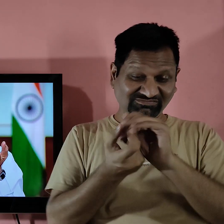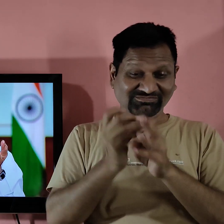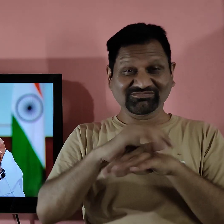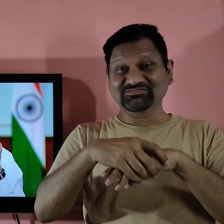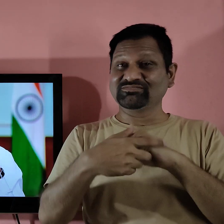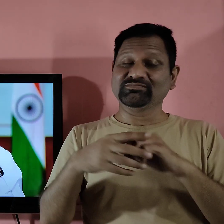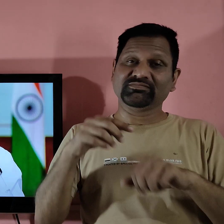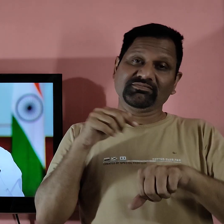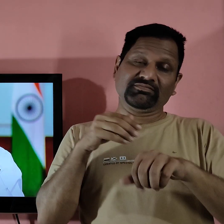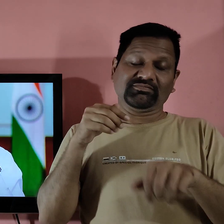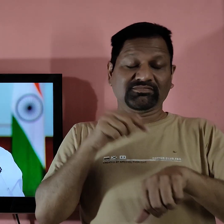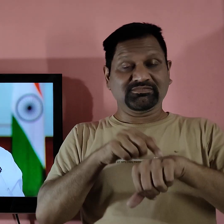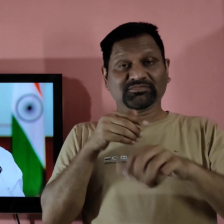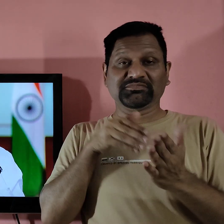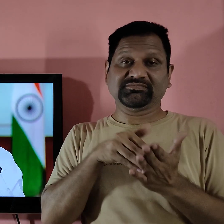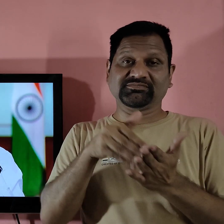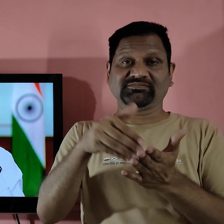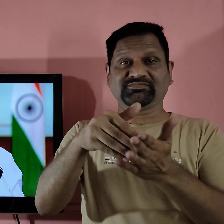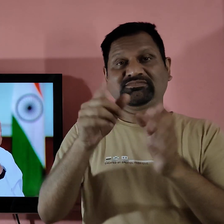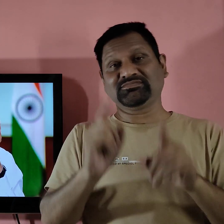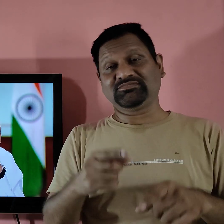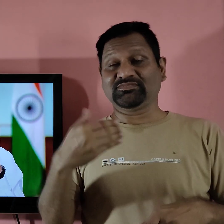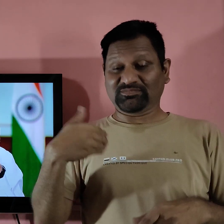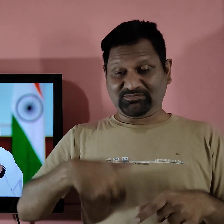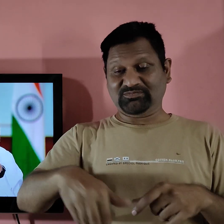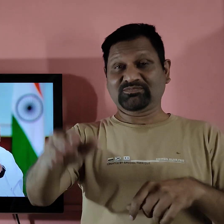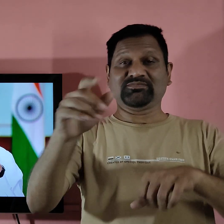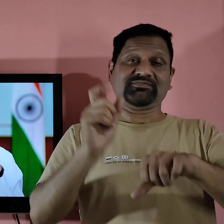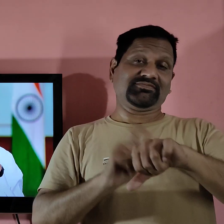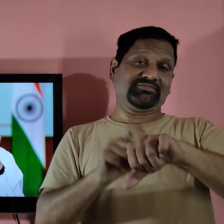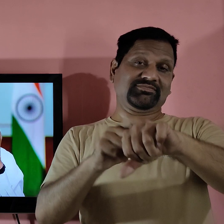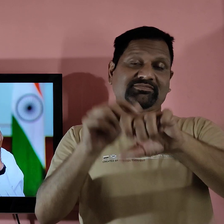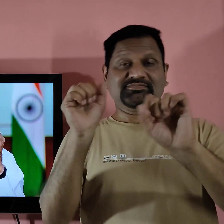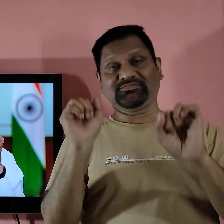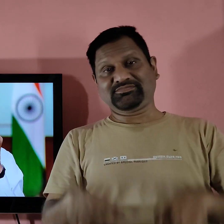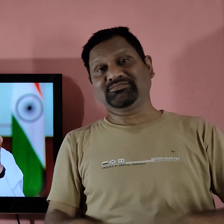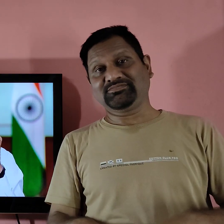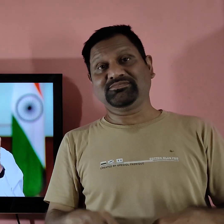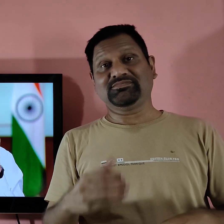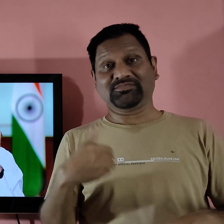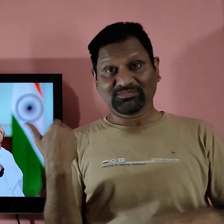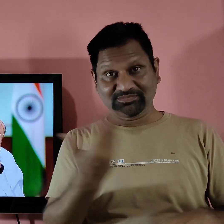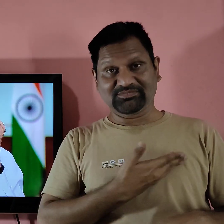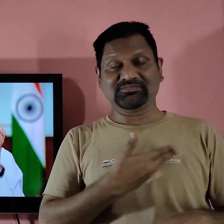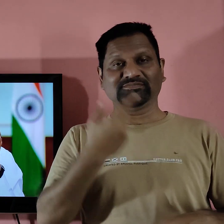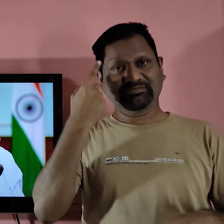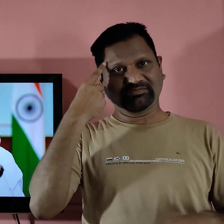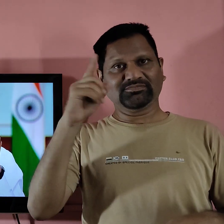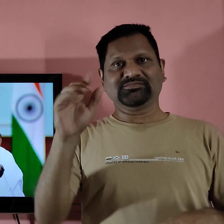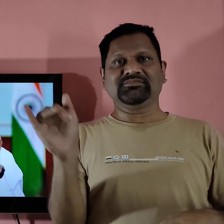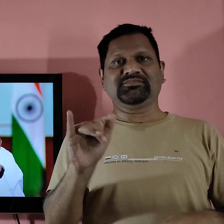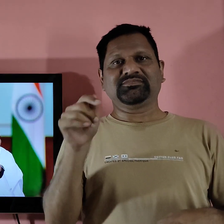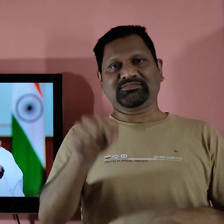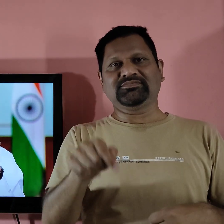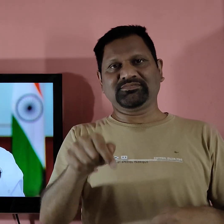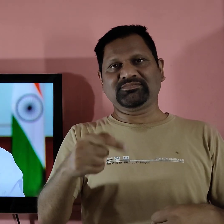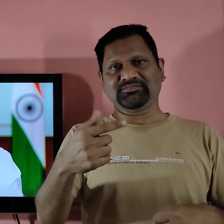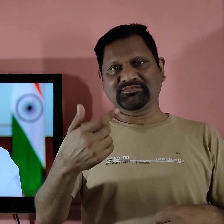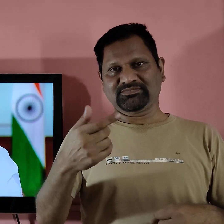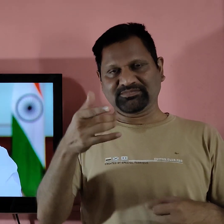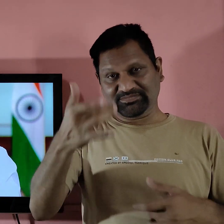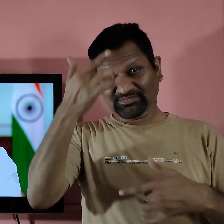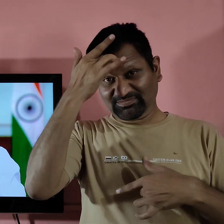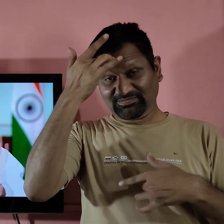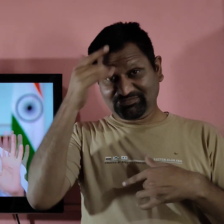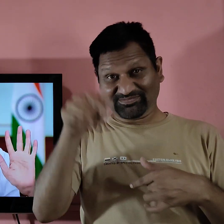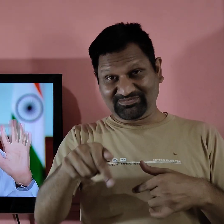हो। आने वाले दिनों में भी हमारे लिए इस बीमारी से बचने का